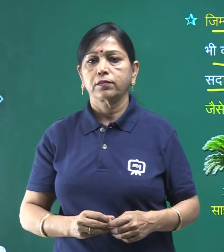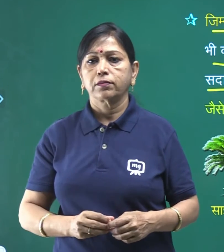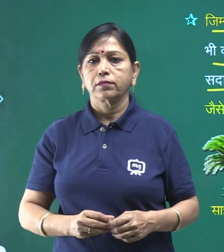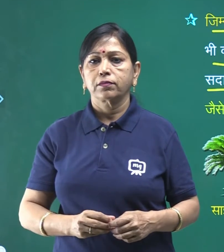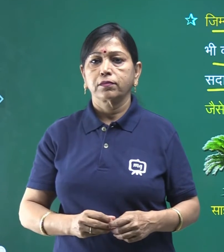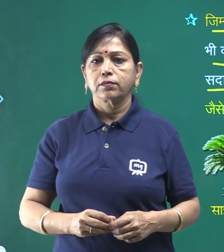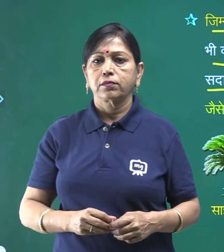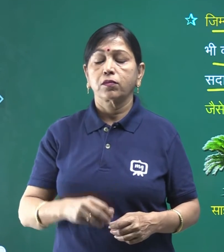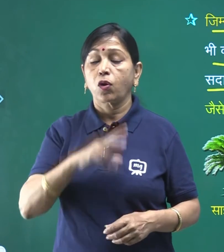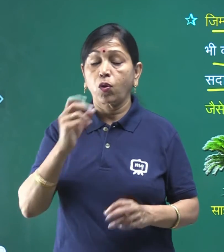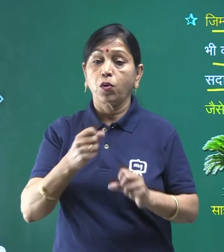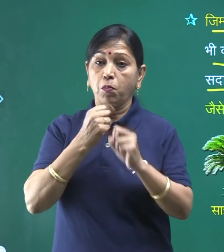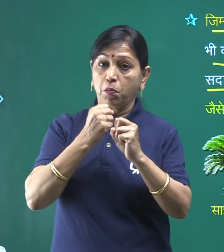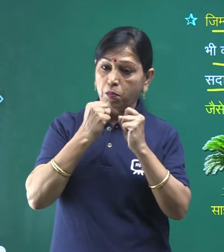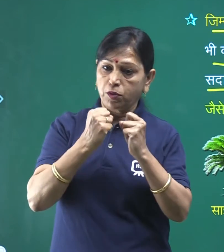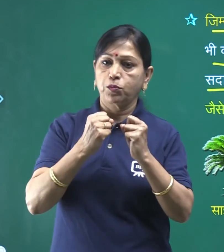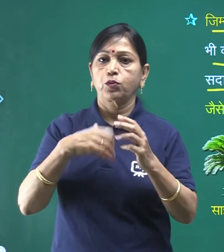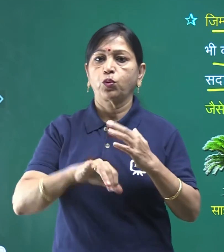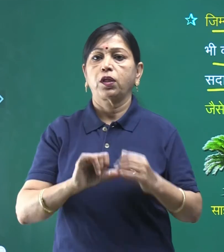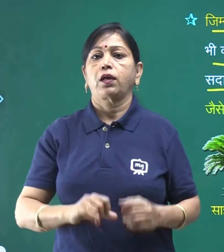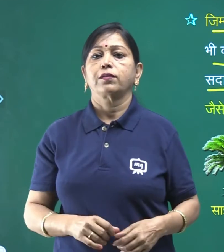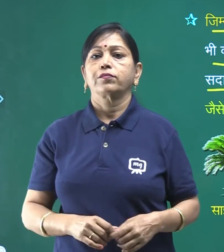तथा काष्ठीय होते हैं,